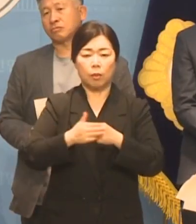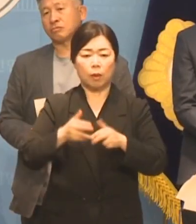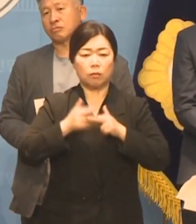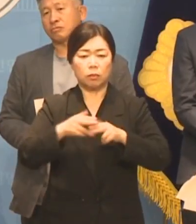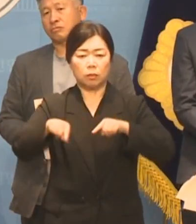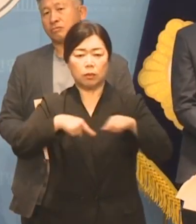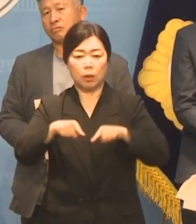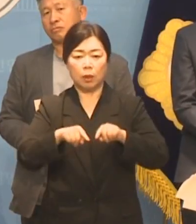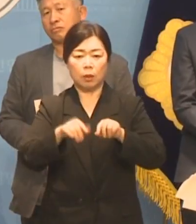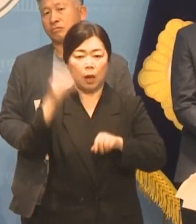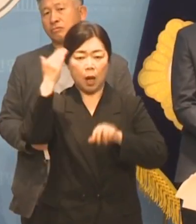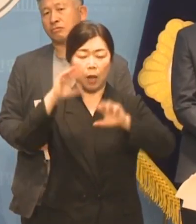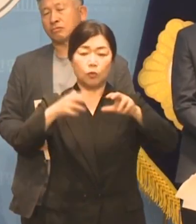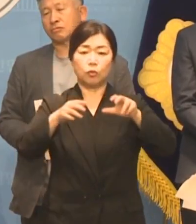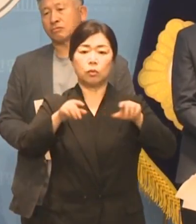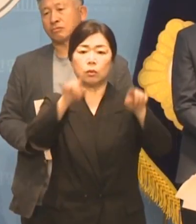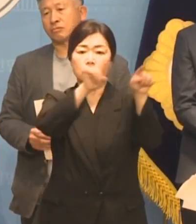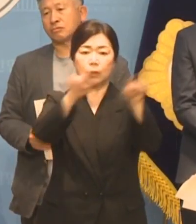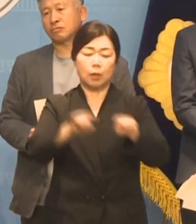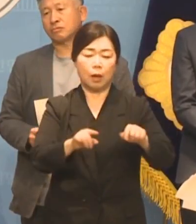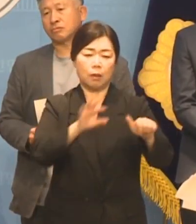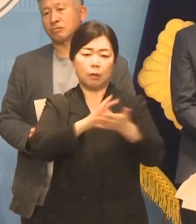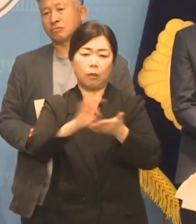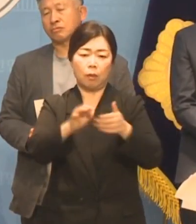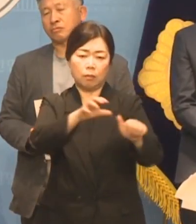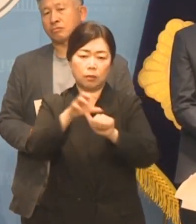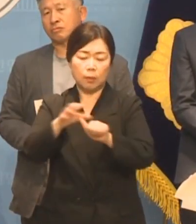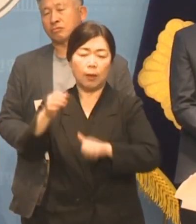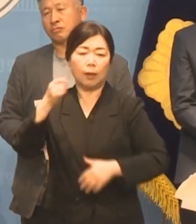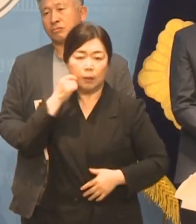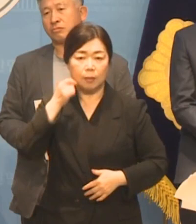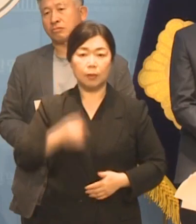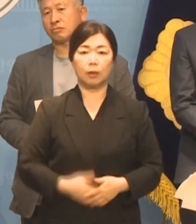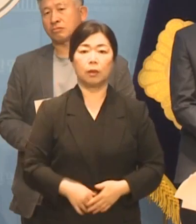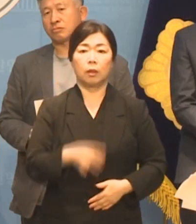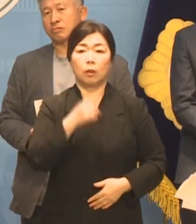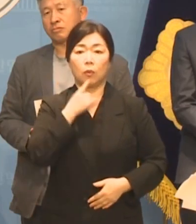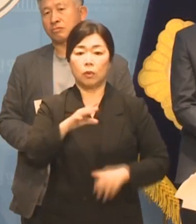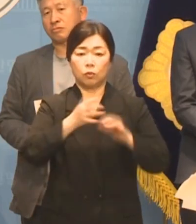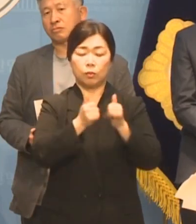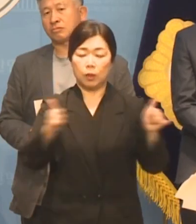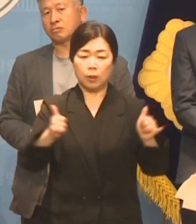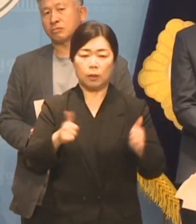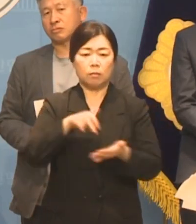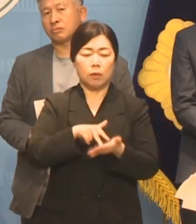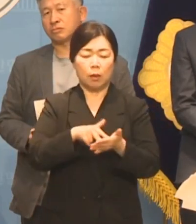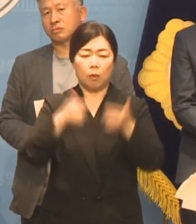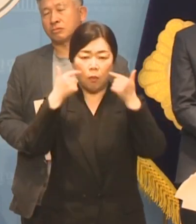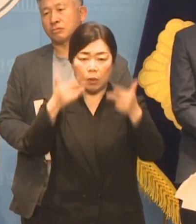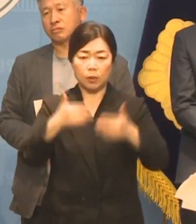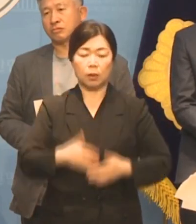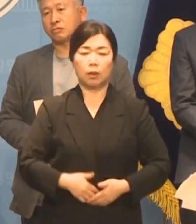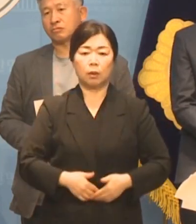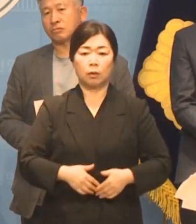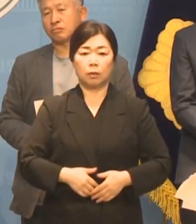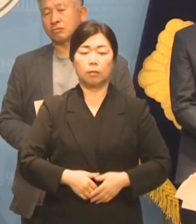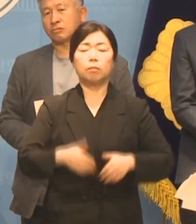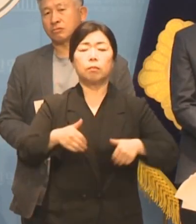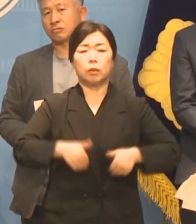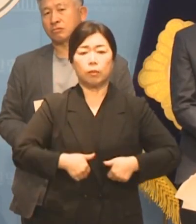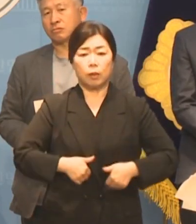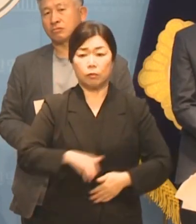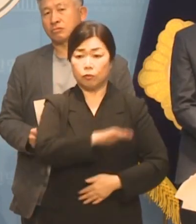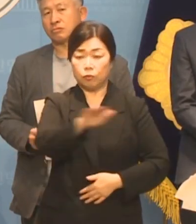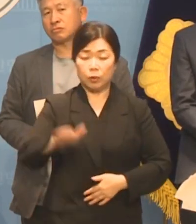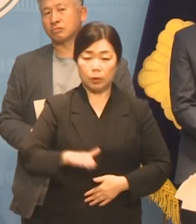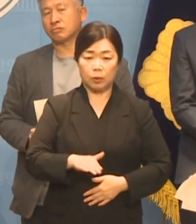주권자인 국민의 뜻이 존중되어야만 합니다. 여기서 우리는 분명히 밝힙니다. 우리는 동북아시아의